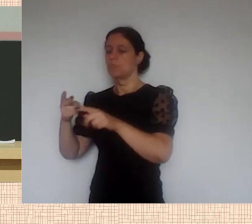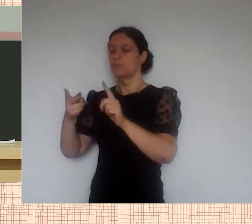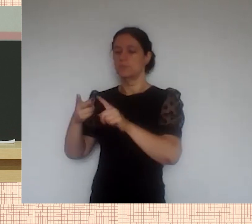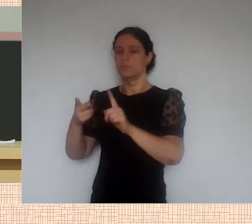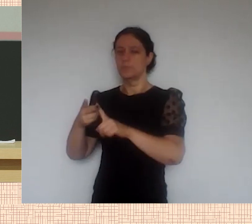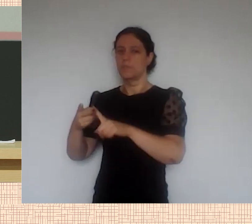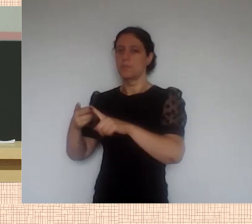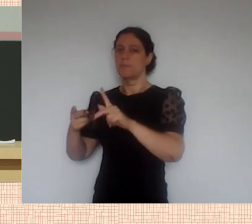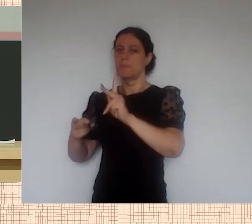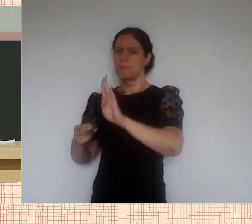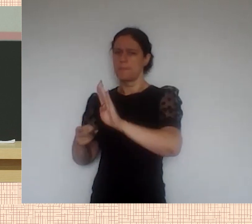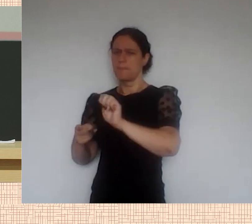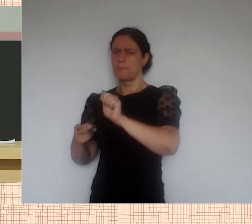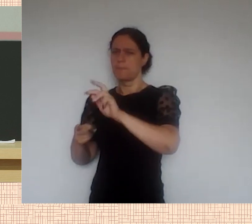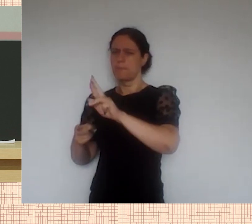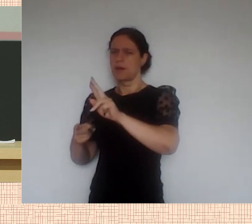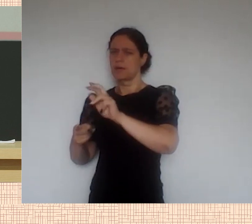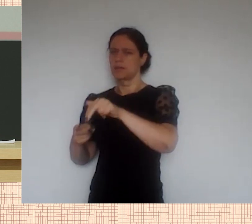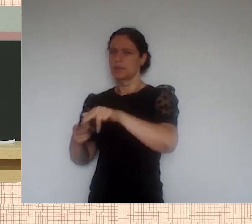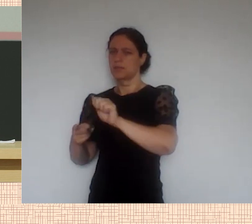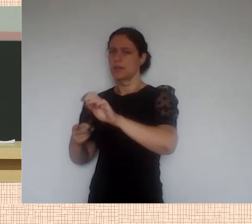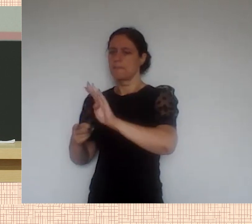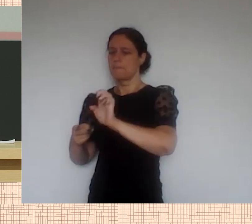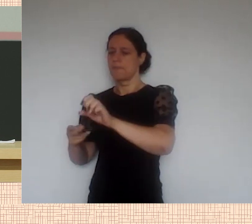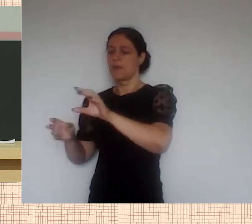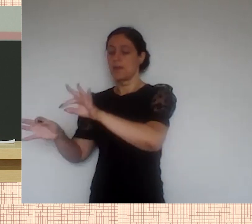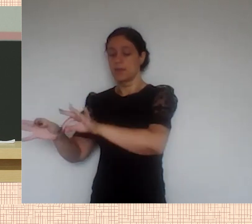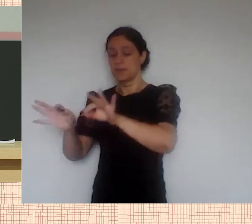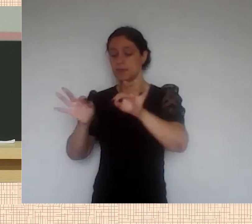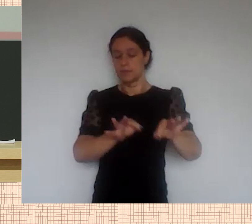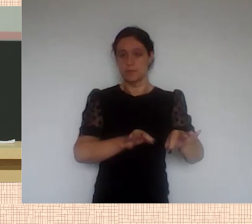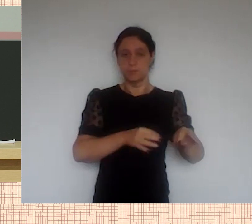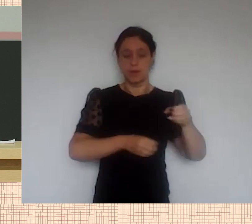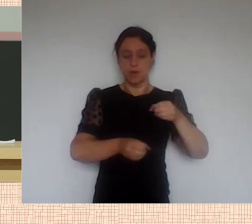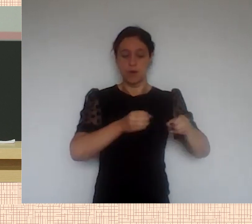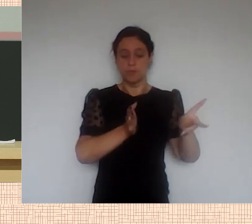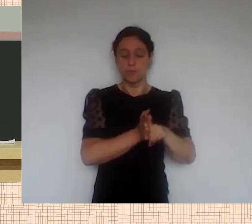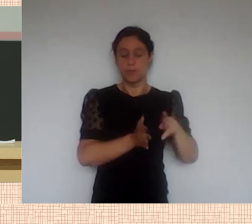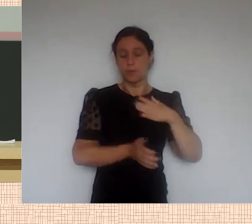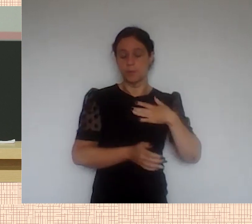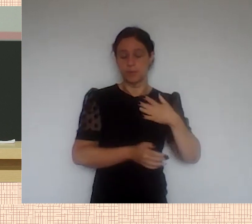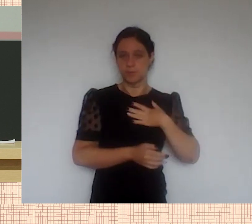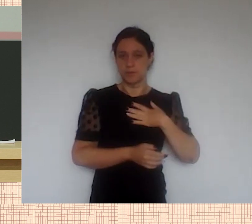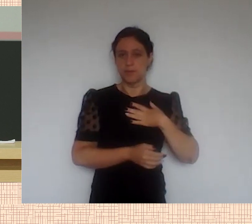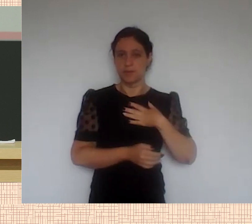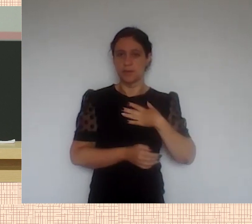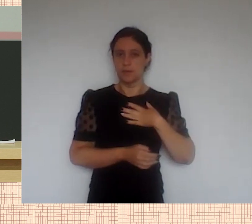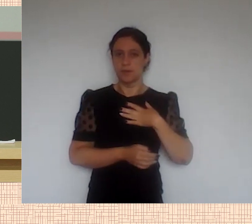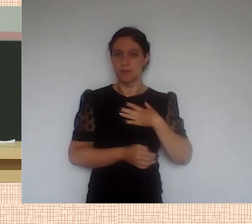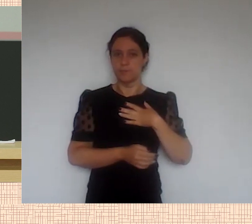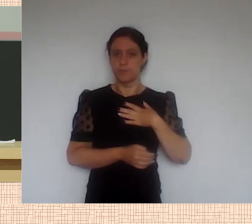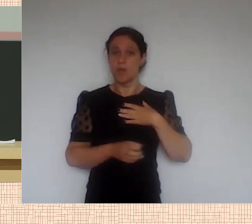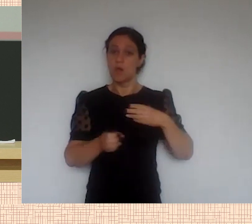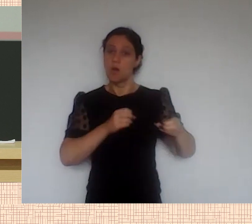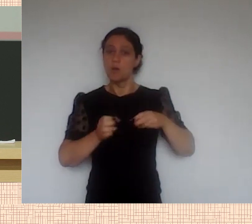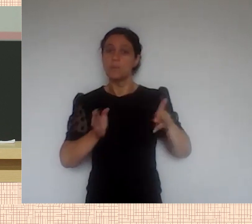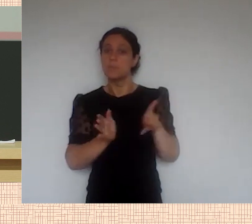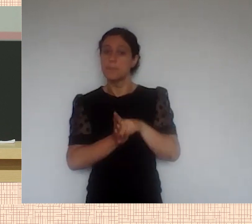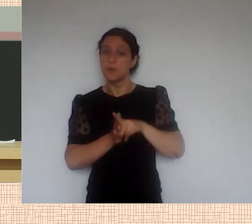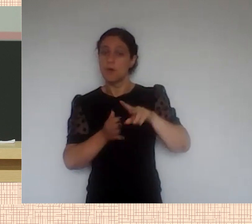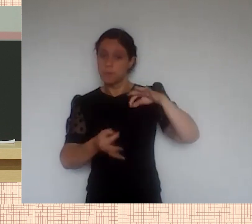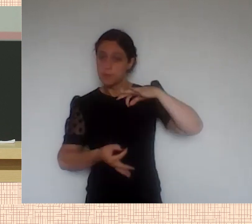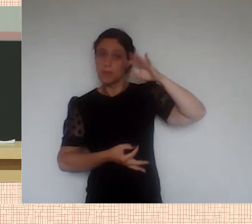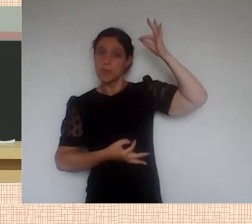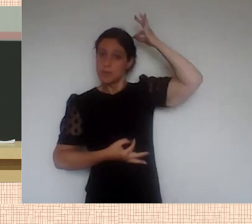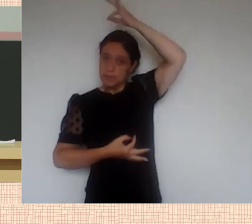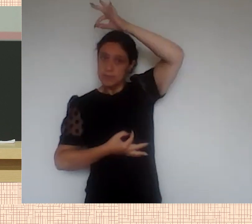designado. A obra é do Espírito Santo, ele designou homens, tá? Então não